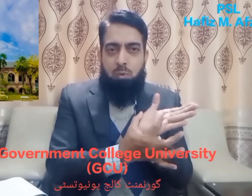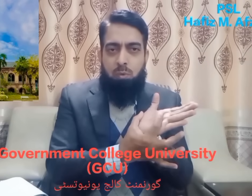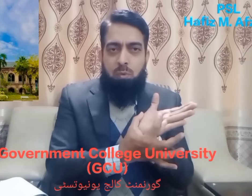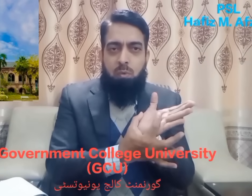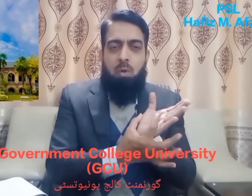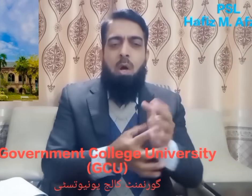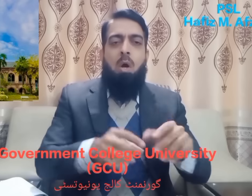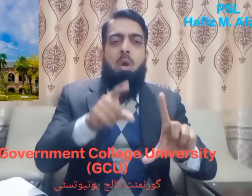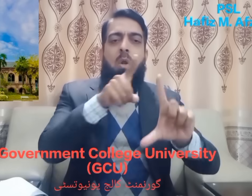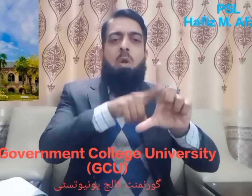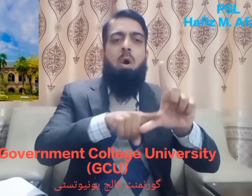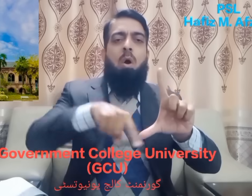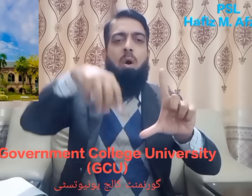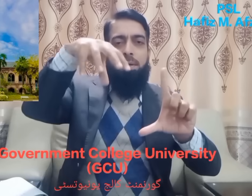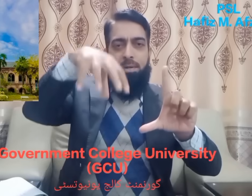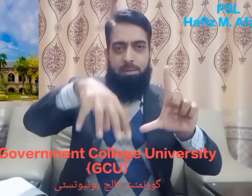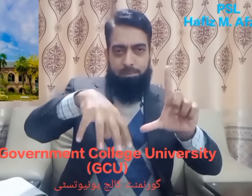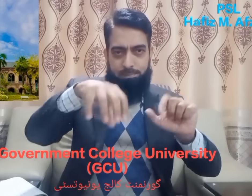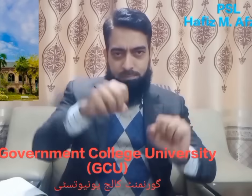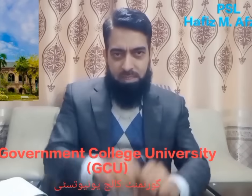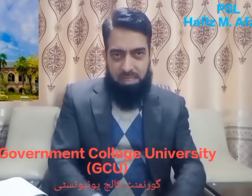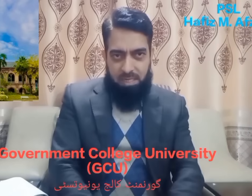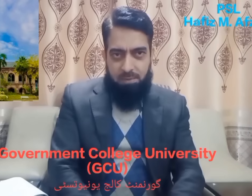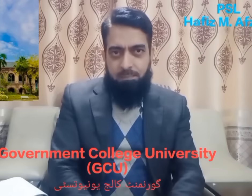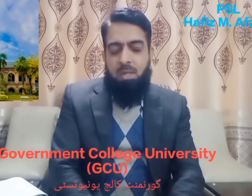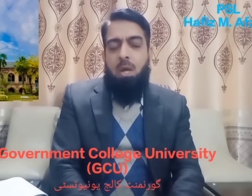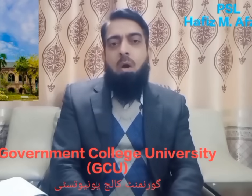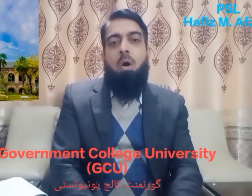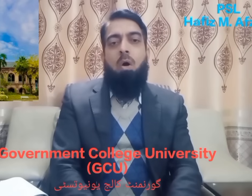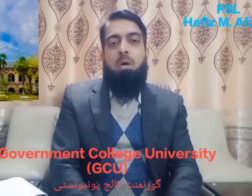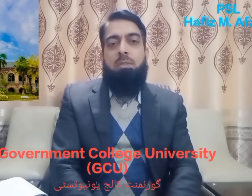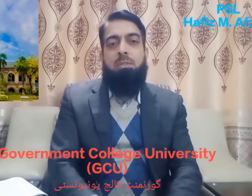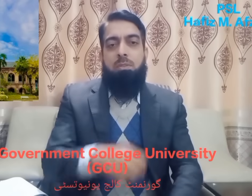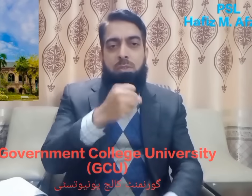GCU लाहौर, क्लियर। और